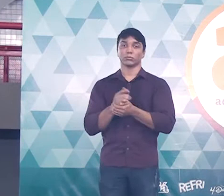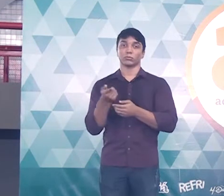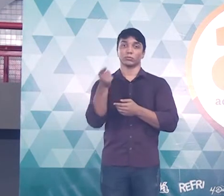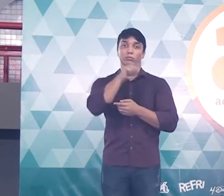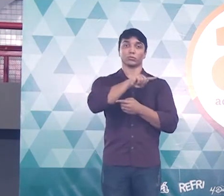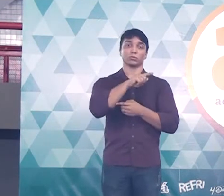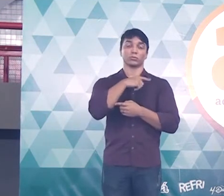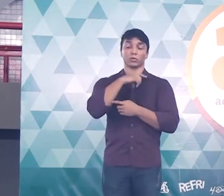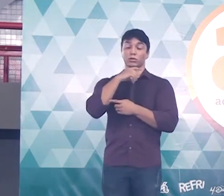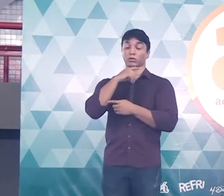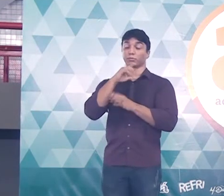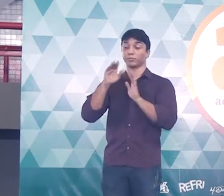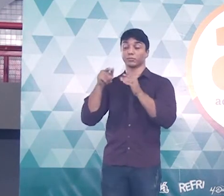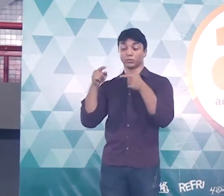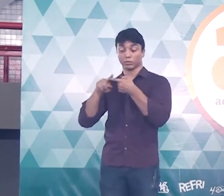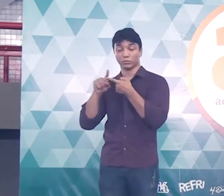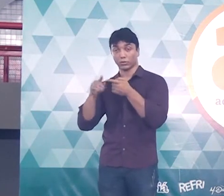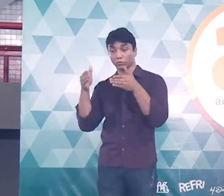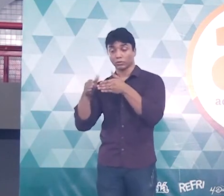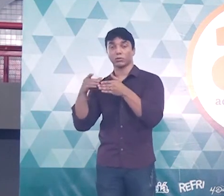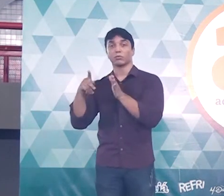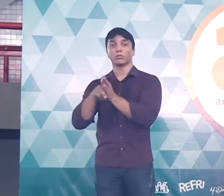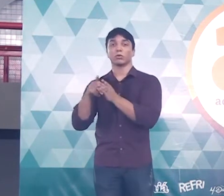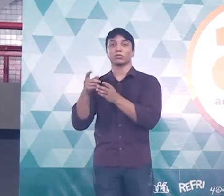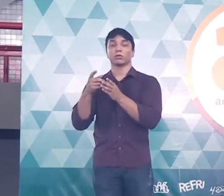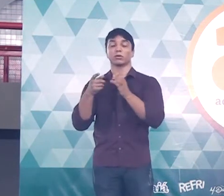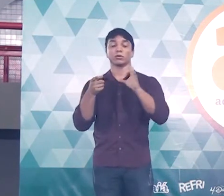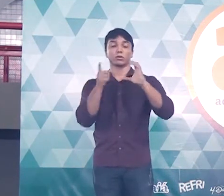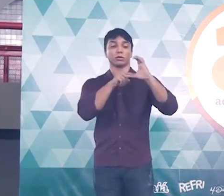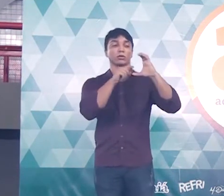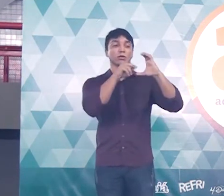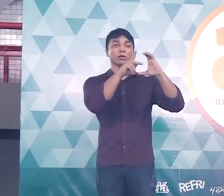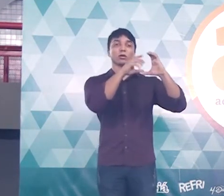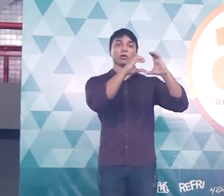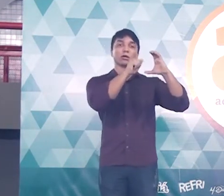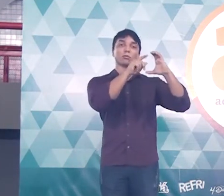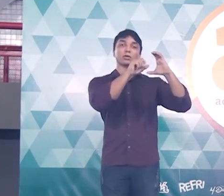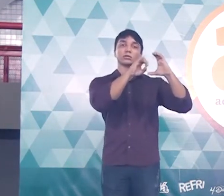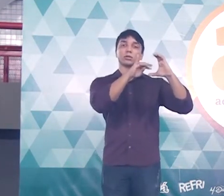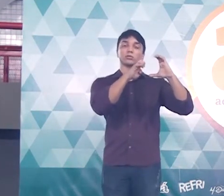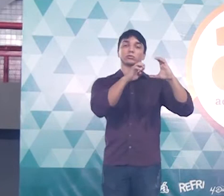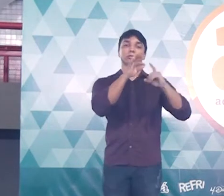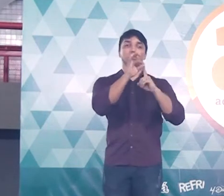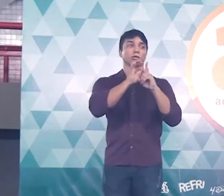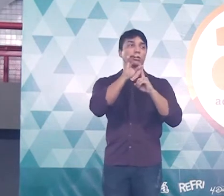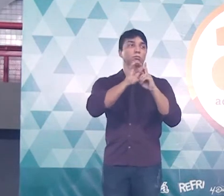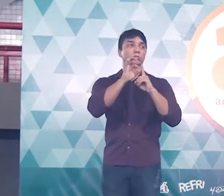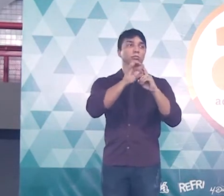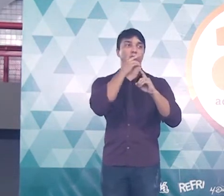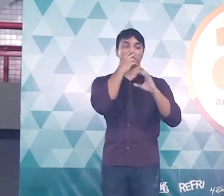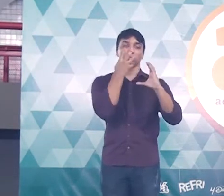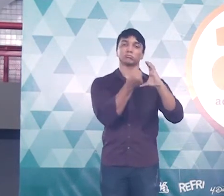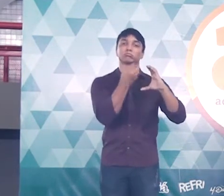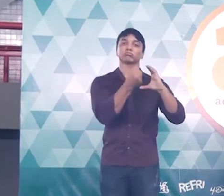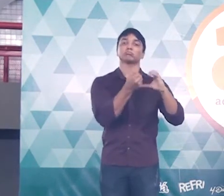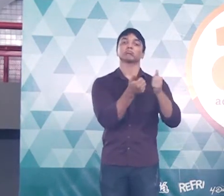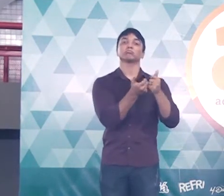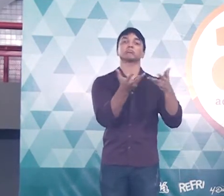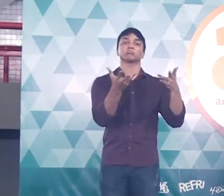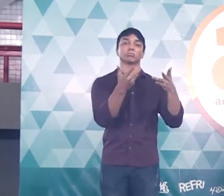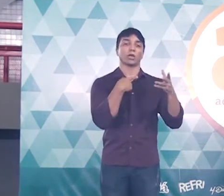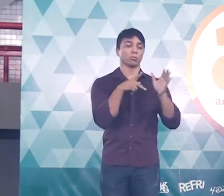a capacidade térmica, que é o Czão, que está relacionada ao corpo. Inclusive, temos